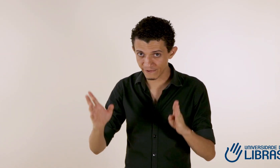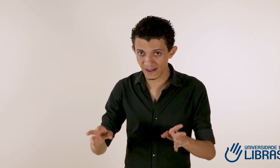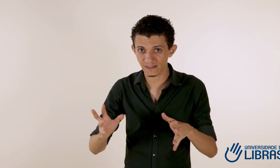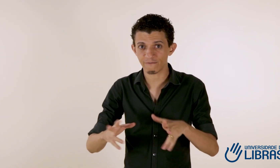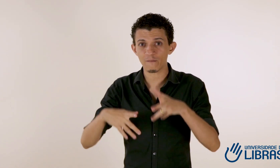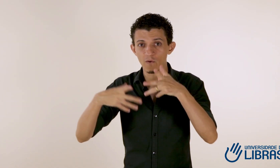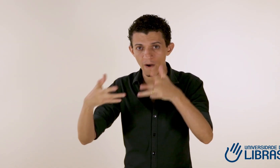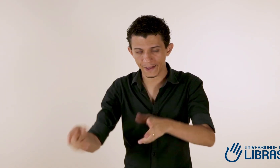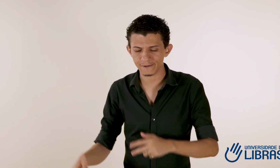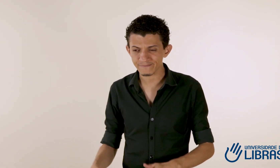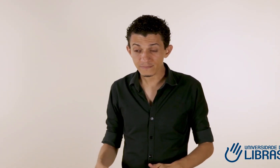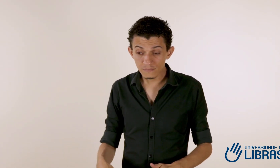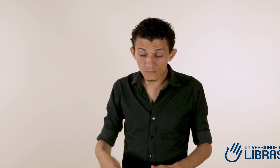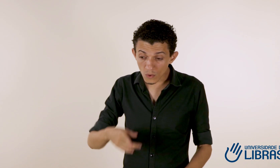frase da forma correta.